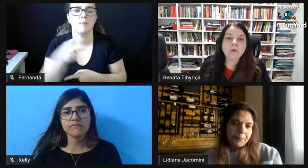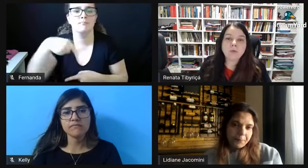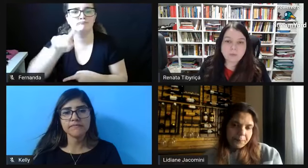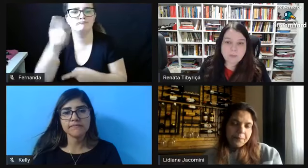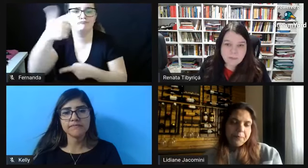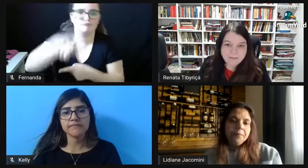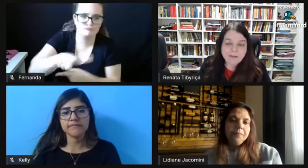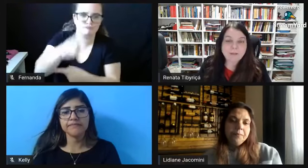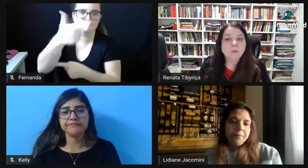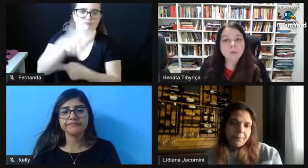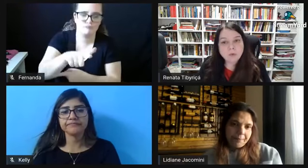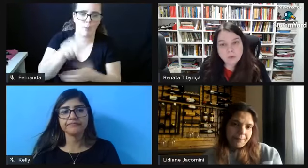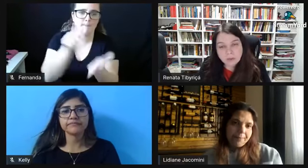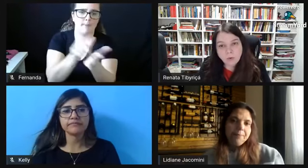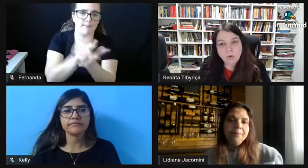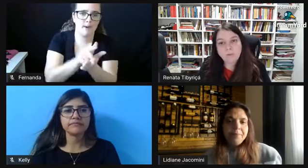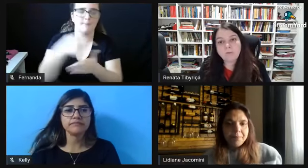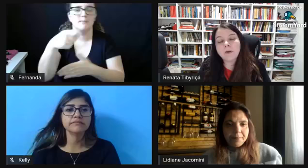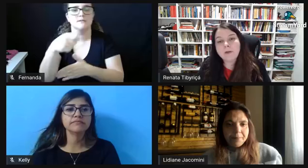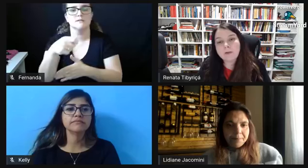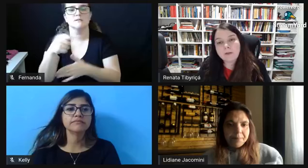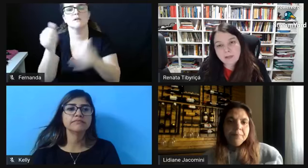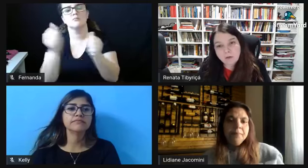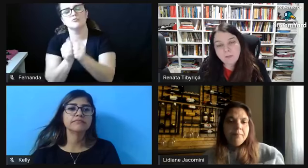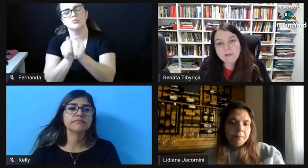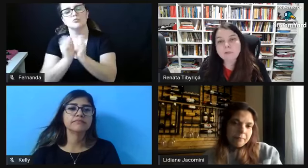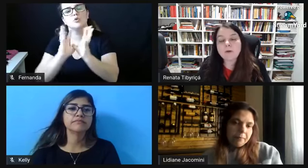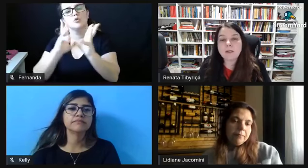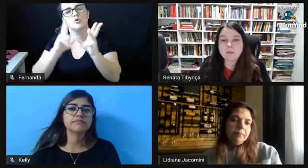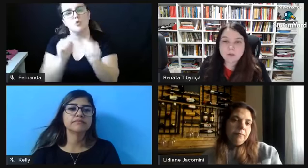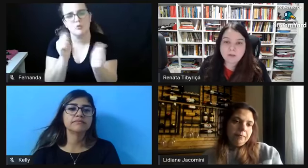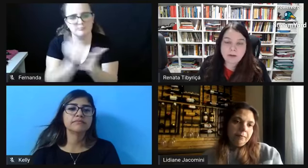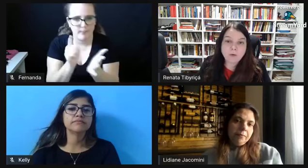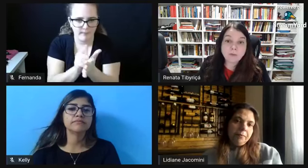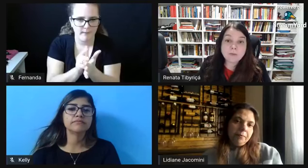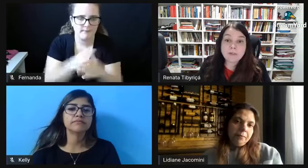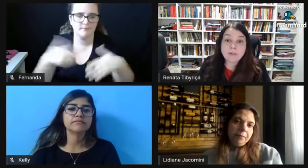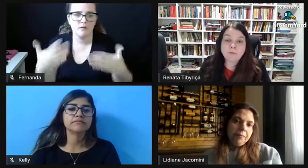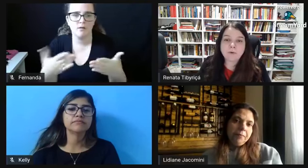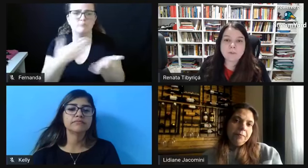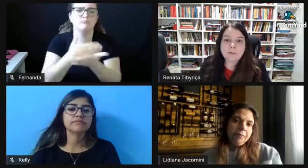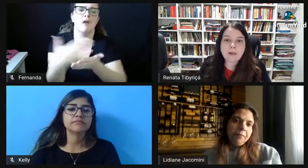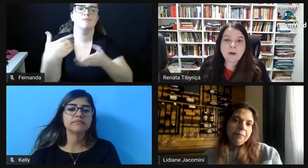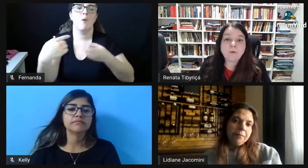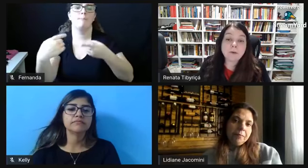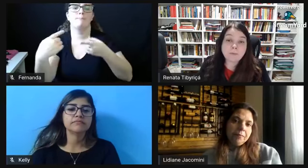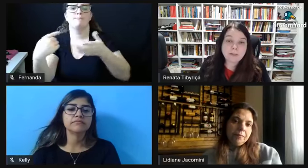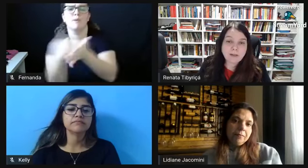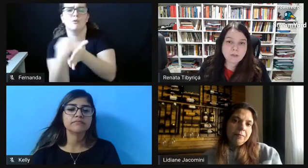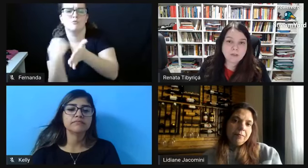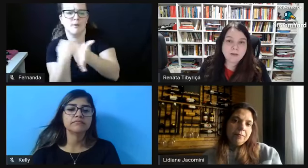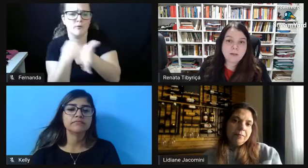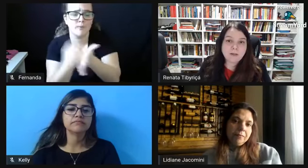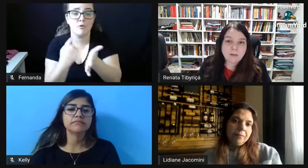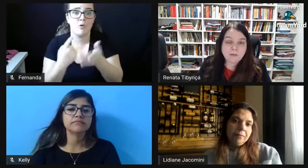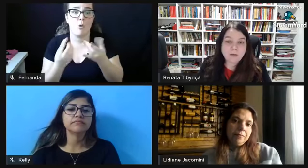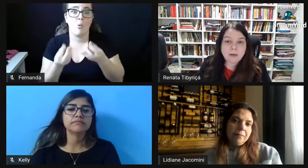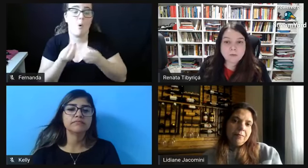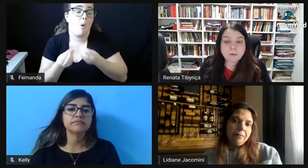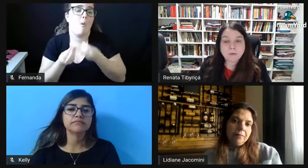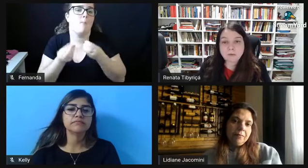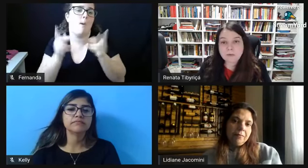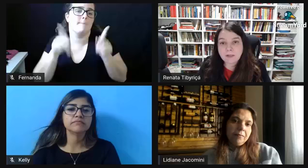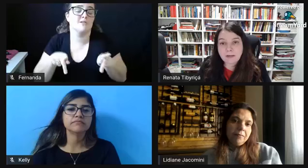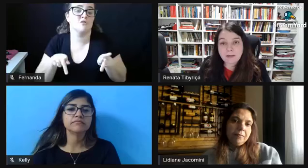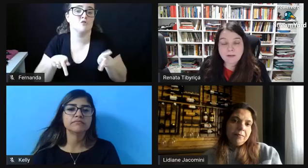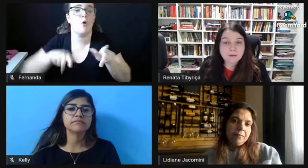o bilhete único, tem que levar tudo de novo, e aí começam a questionar como se não fosse algo permanente. Né? No